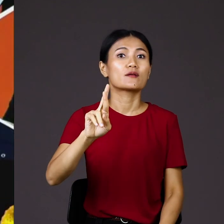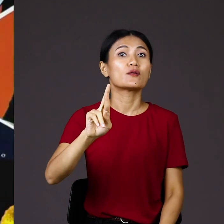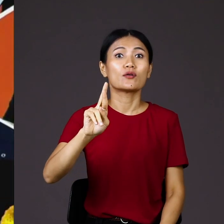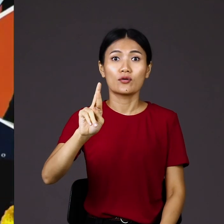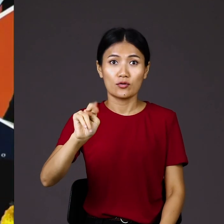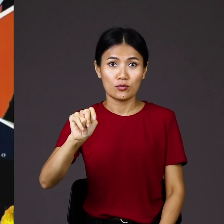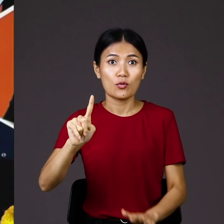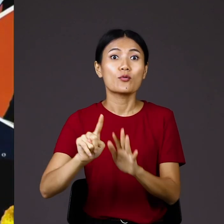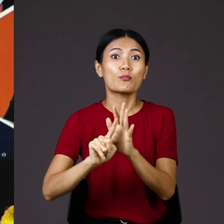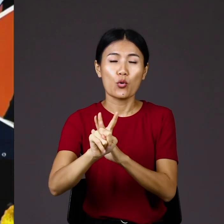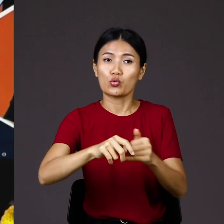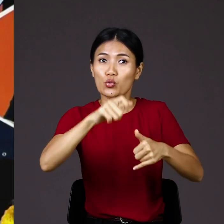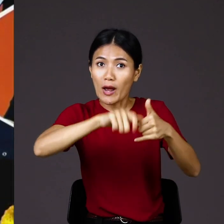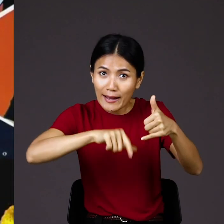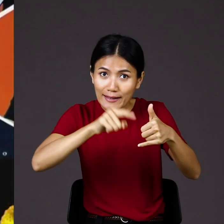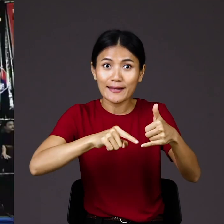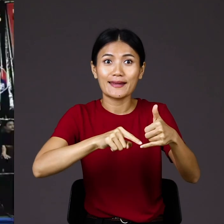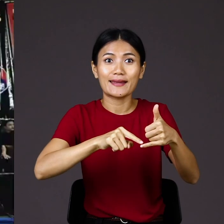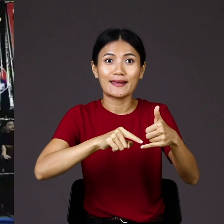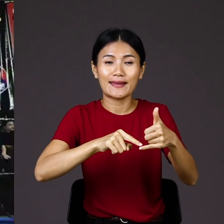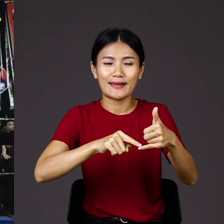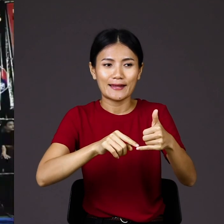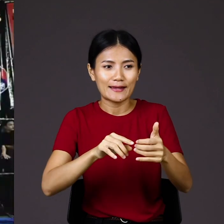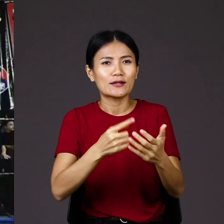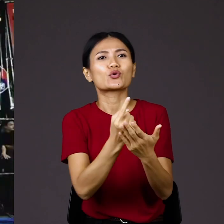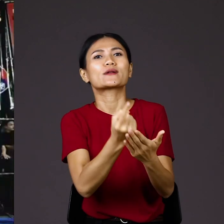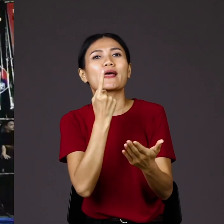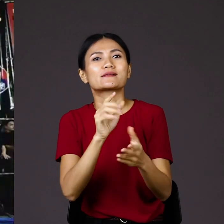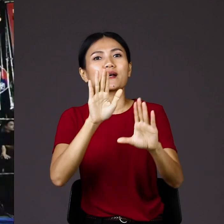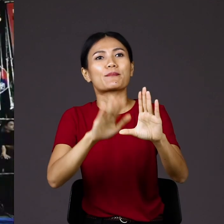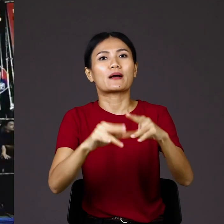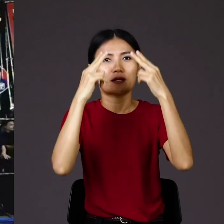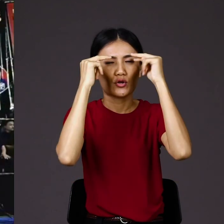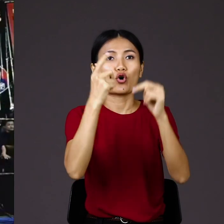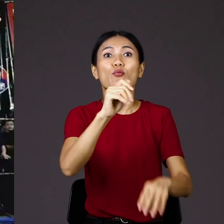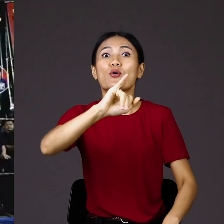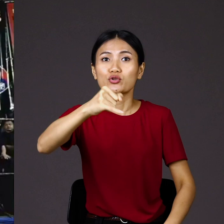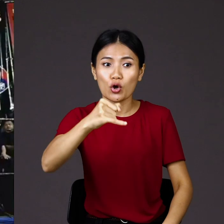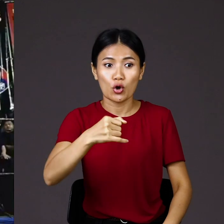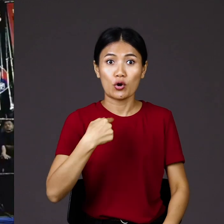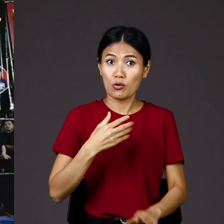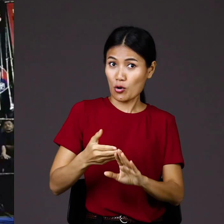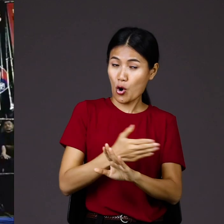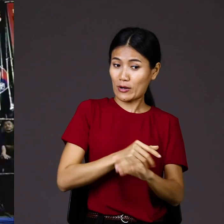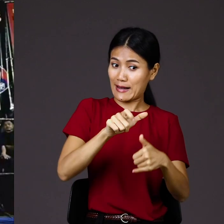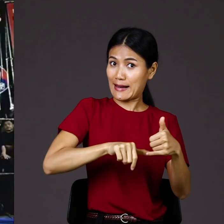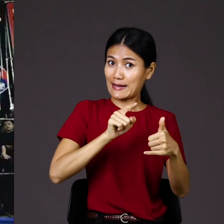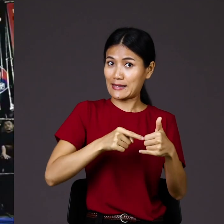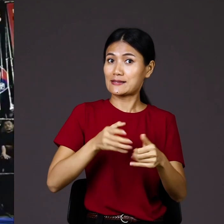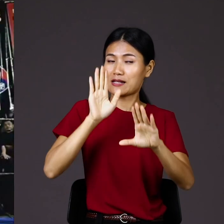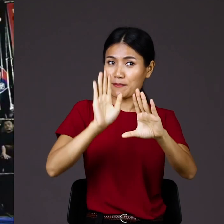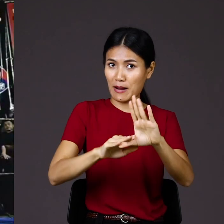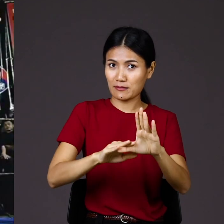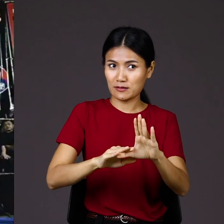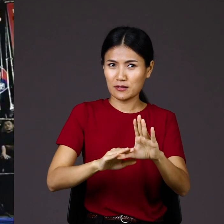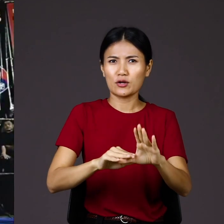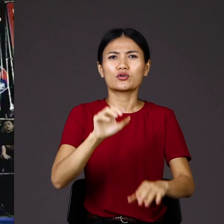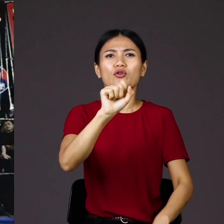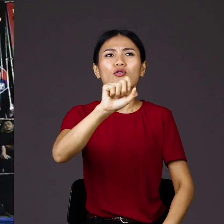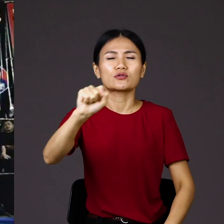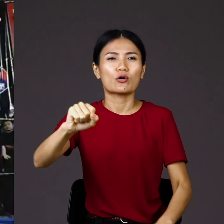นผู้สมัครนายกอบจก่อนหน้านั้นเข้าลงสมัครส.ส.ของพรรคอนาคตใหม่คะแนนเหยียบๆ 30,000 นะ